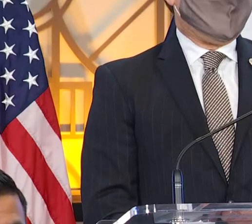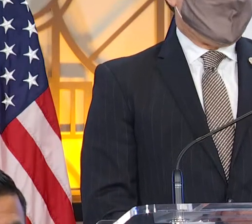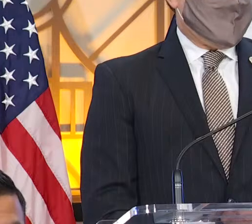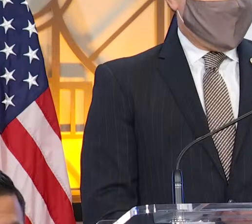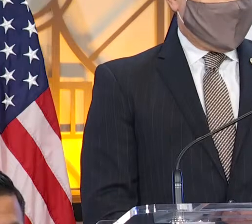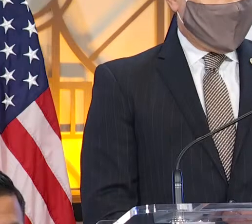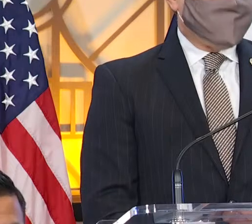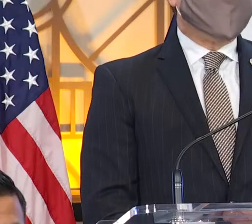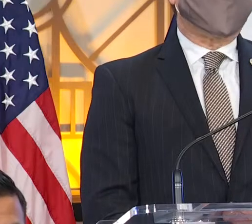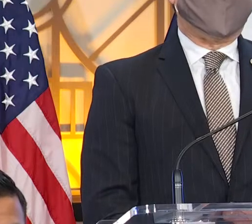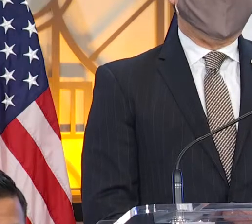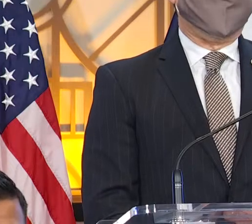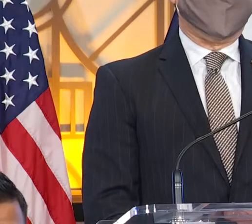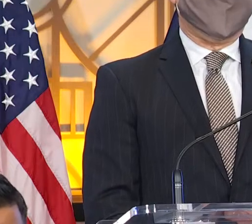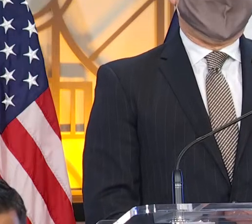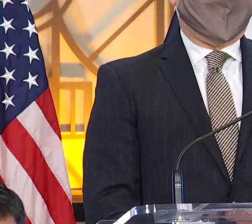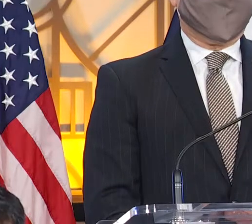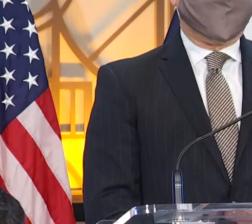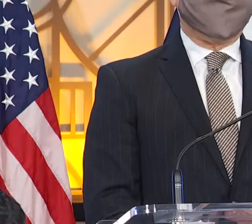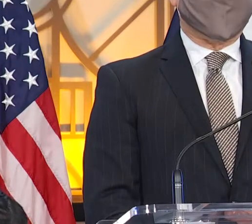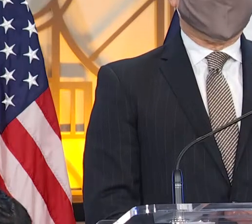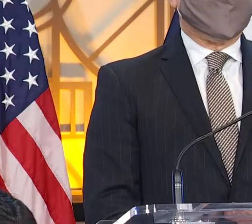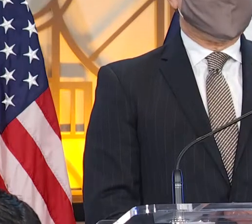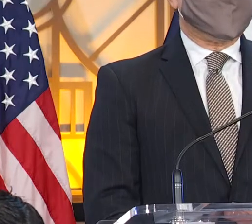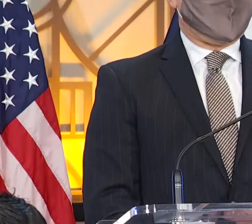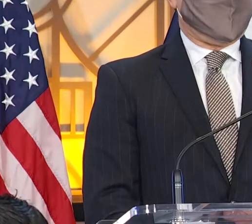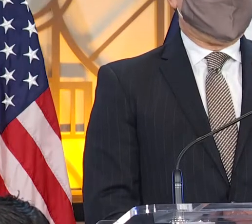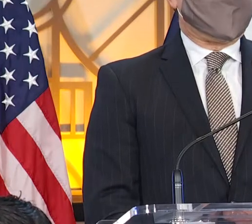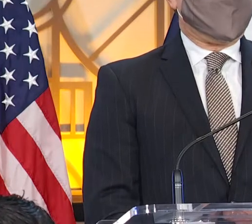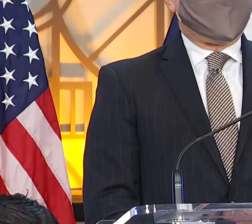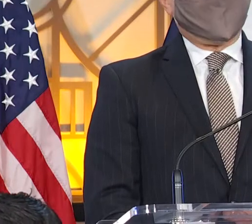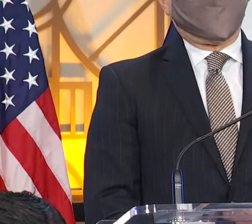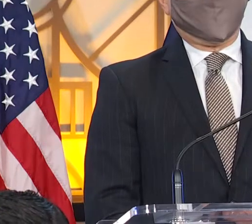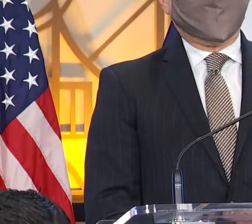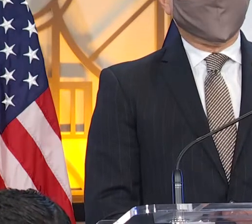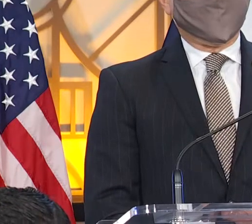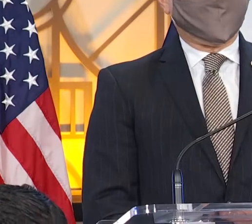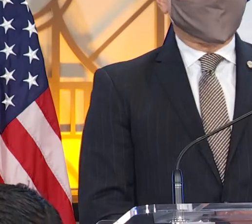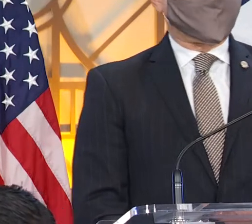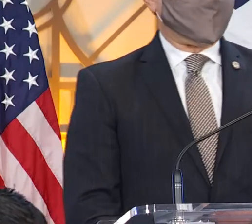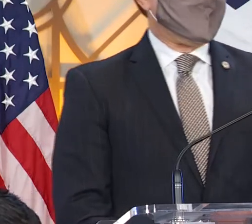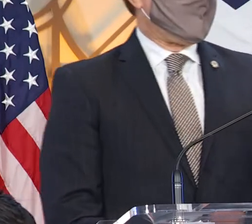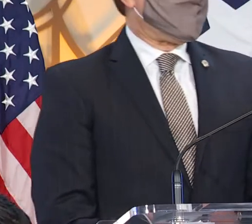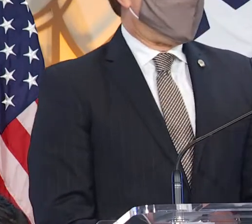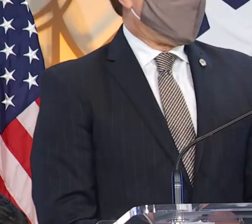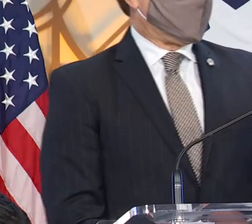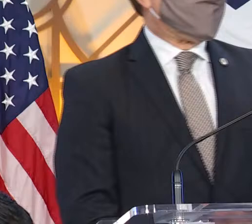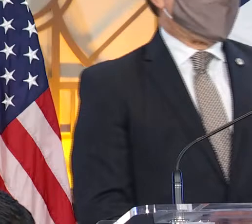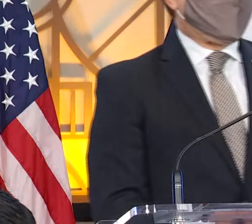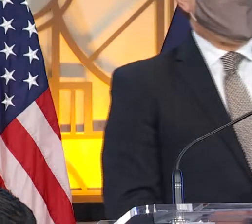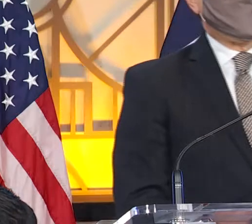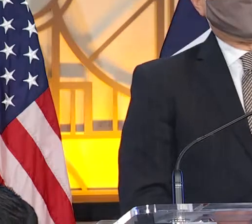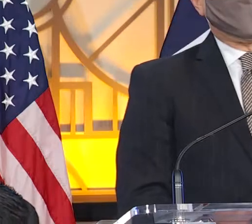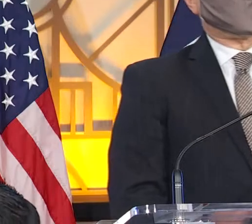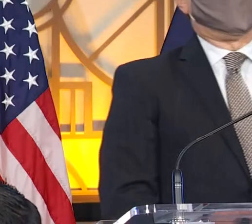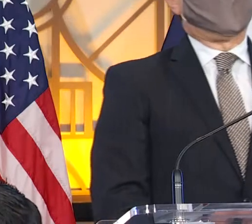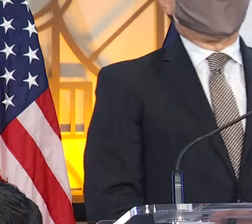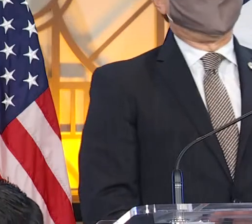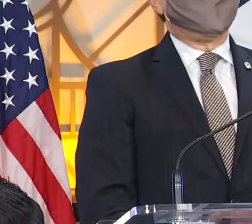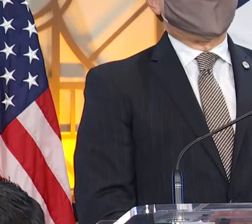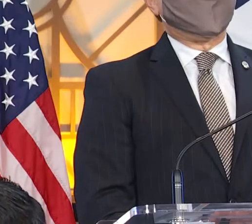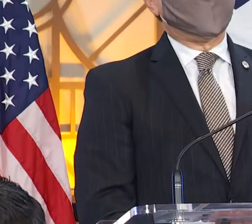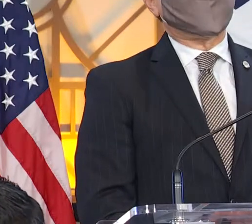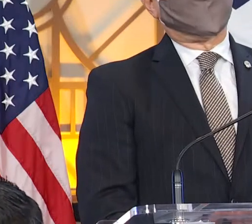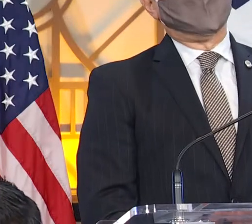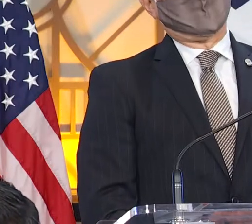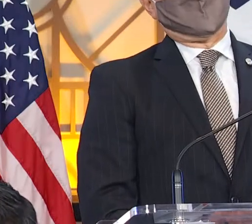la elemento clave que nos va a permitir entrenar a la juventud de Houston para que se queden en Houston, para